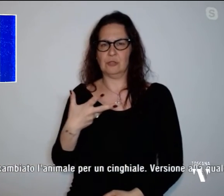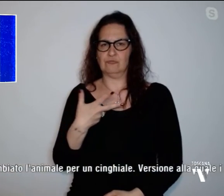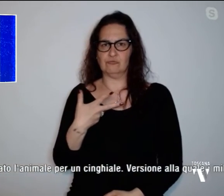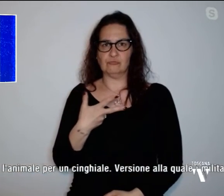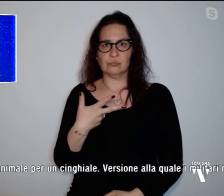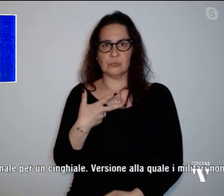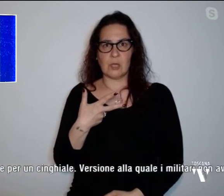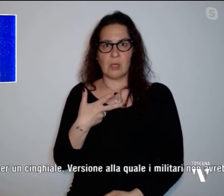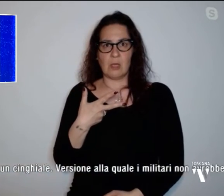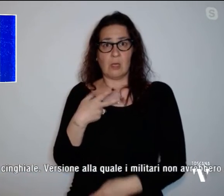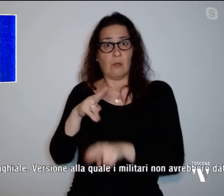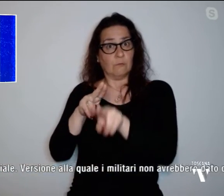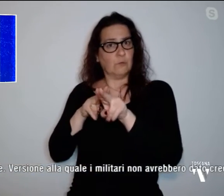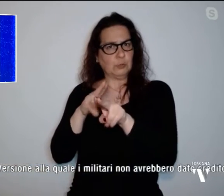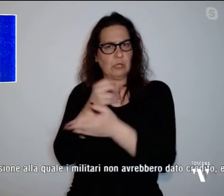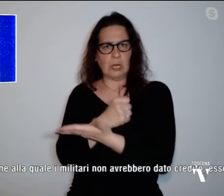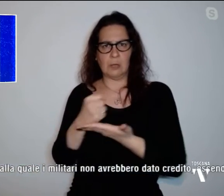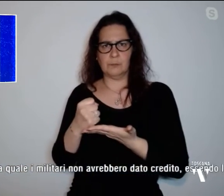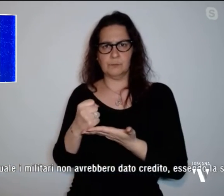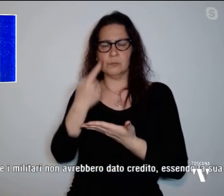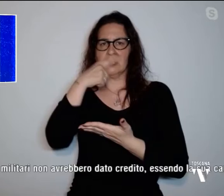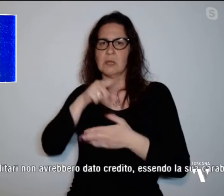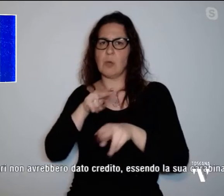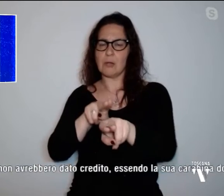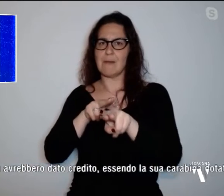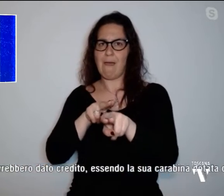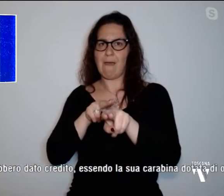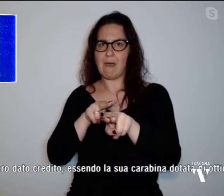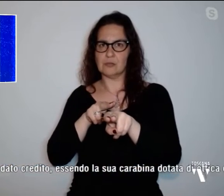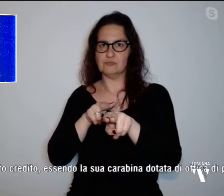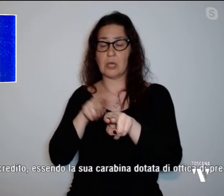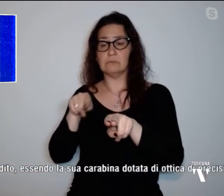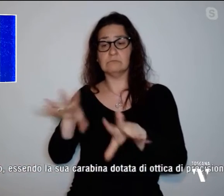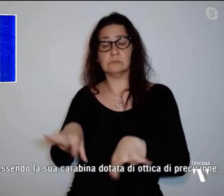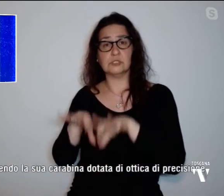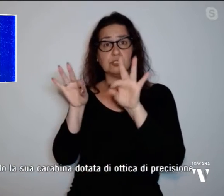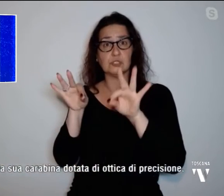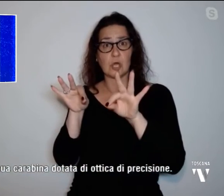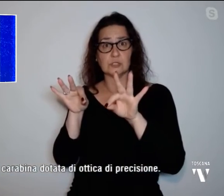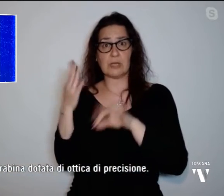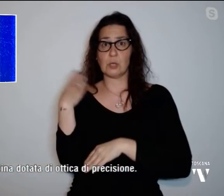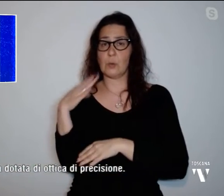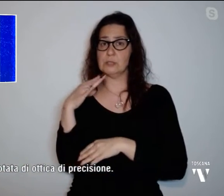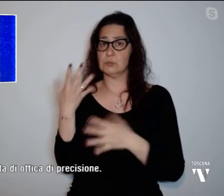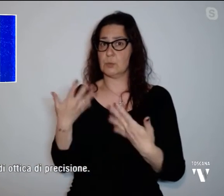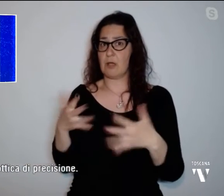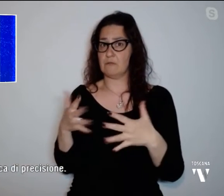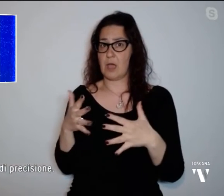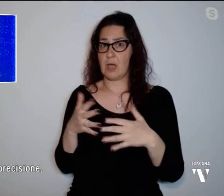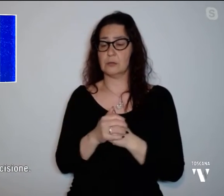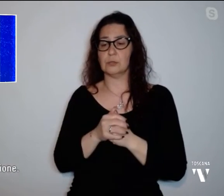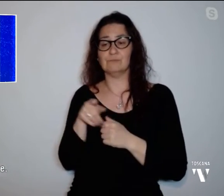di fucile a uso caccia che era stato sospeso dalla questura. Quest'ultimo